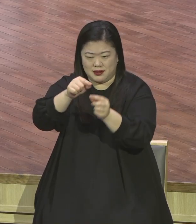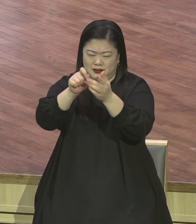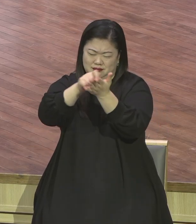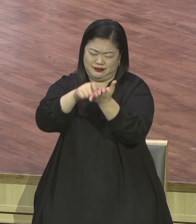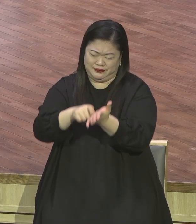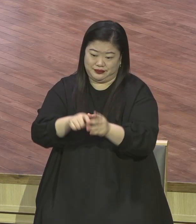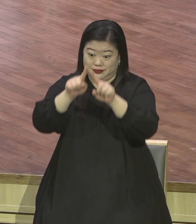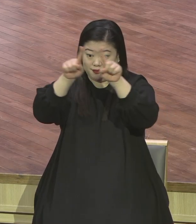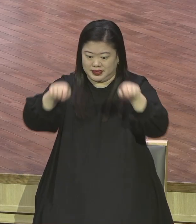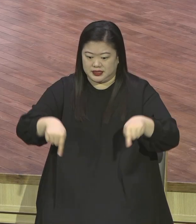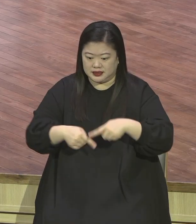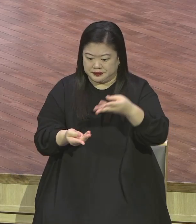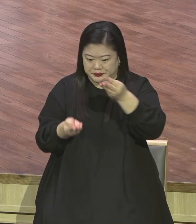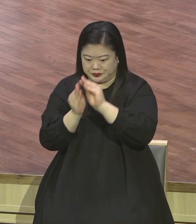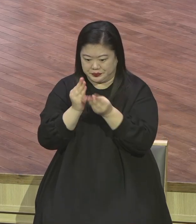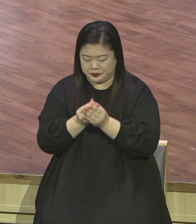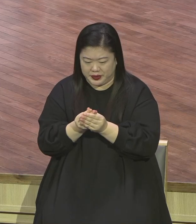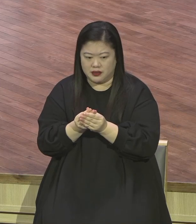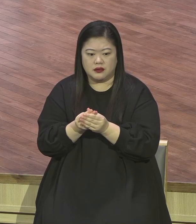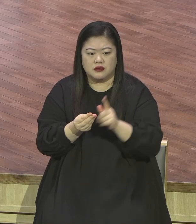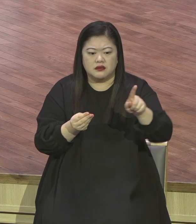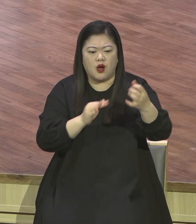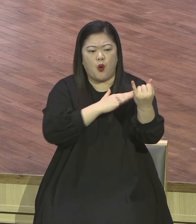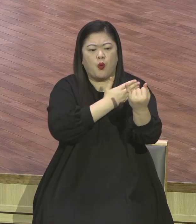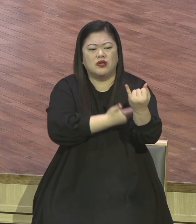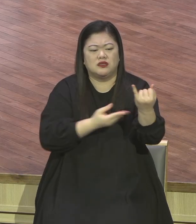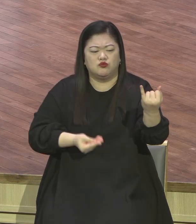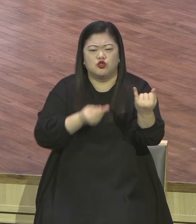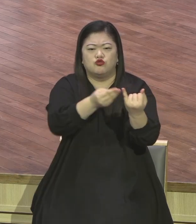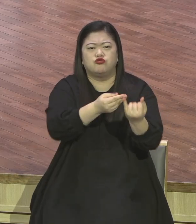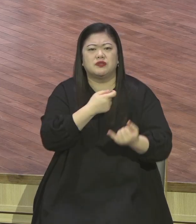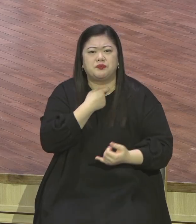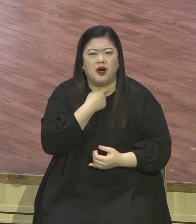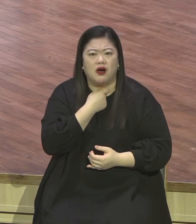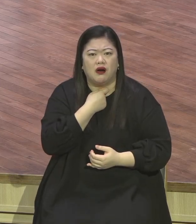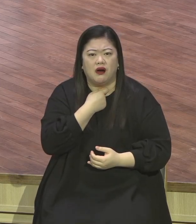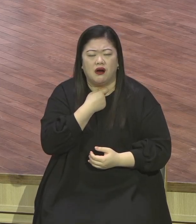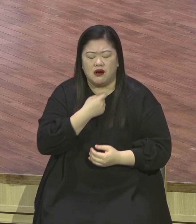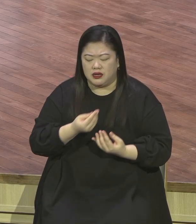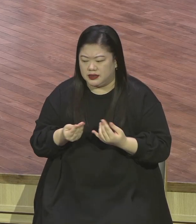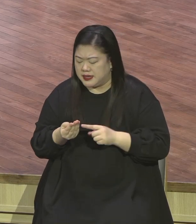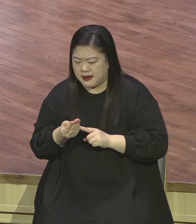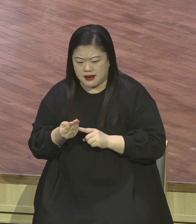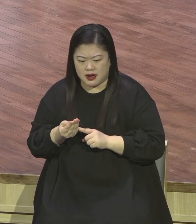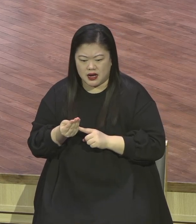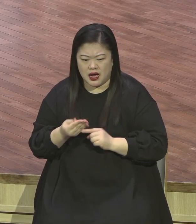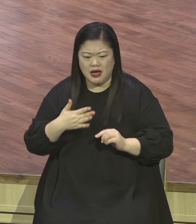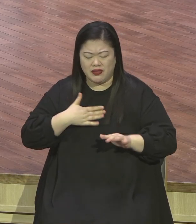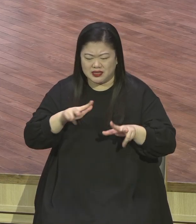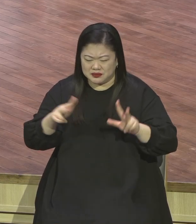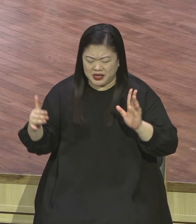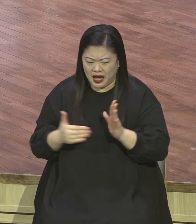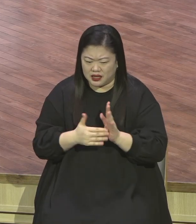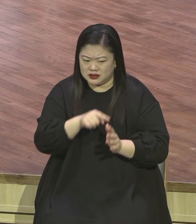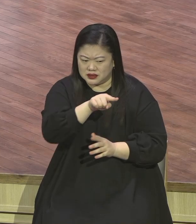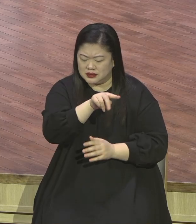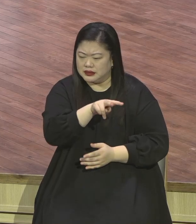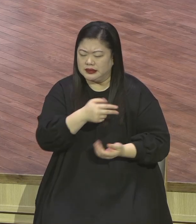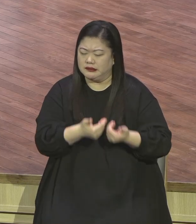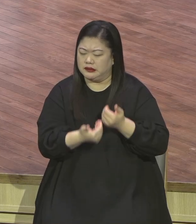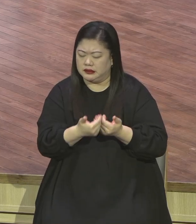쓰다 보니까 이 왕은니도 나쁜 것 아닌가 좋은 점도 많이 있다는 걸 발견을 하면서 내가 이 정도 되는 사람을 왜 이렇게 내가